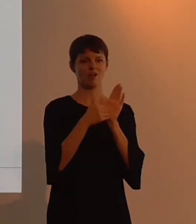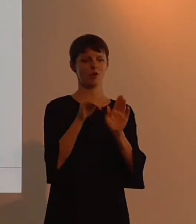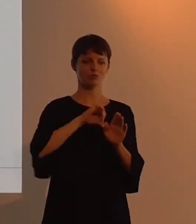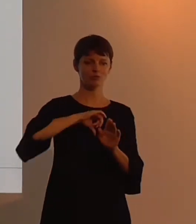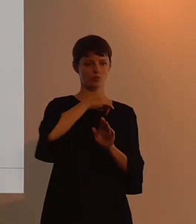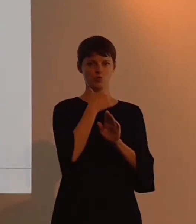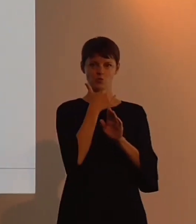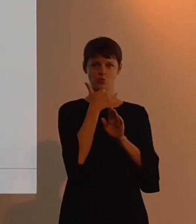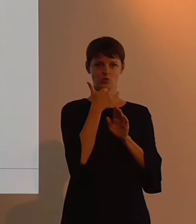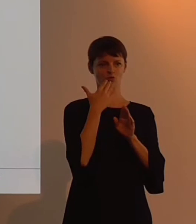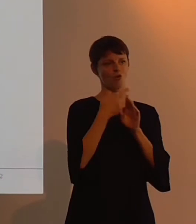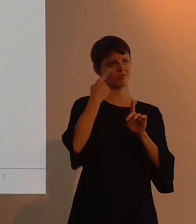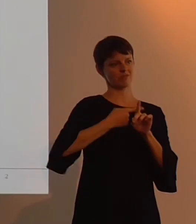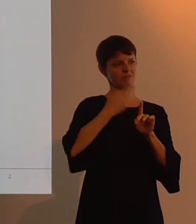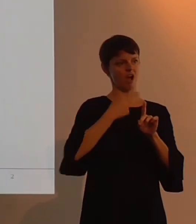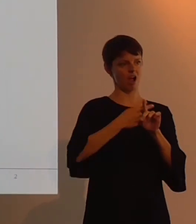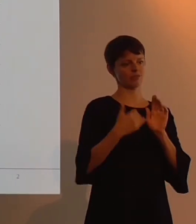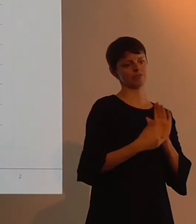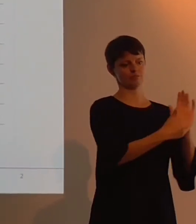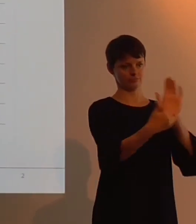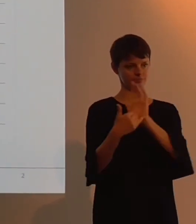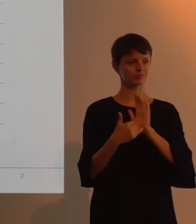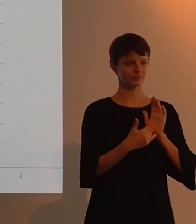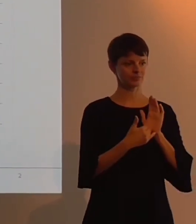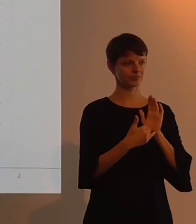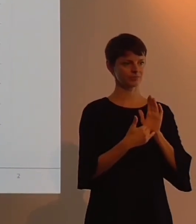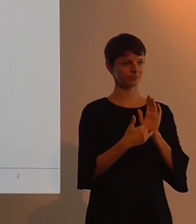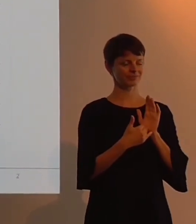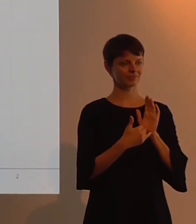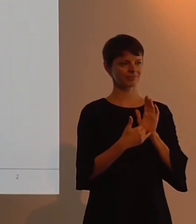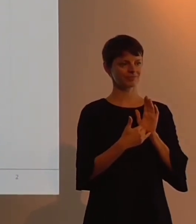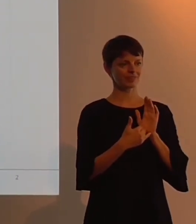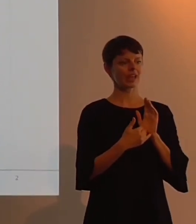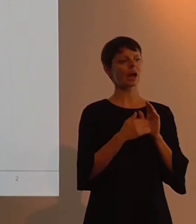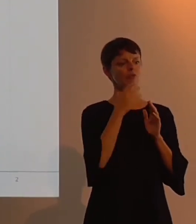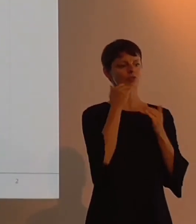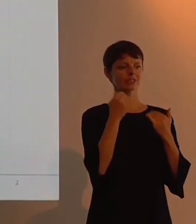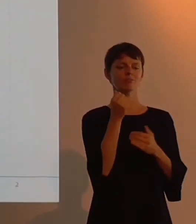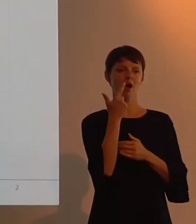wir klassisch zwischen Fernsehen und Internet vielleicht noch sinnvollerweise gemacht haben, immer mehr überschritten.